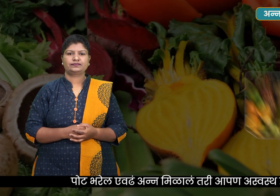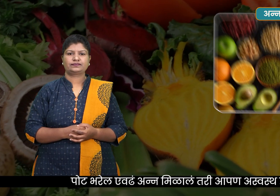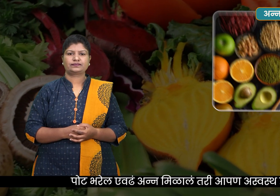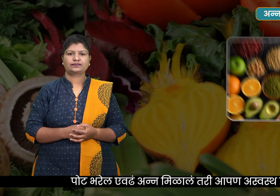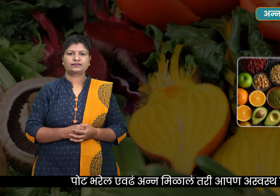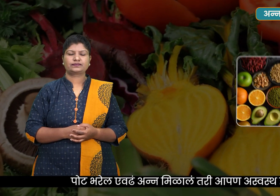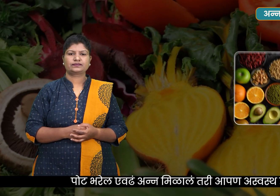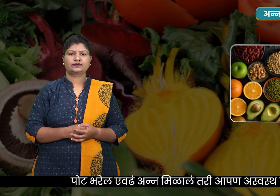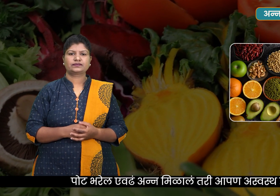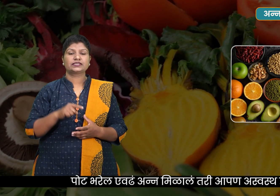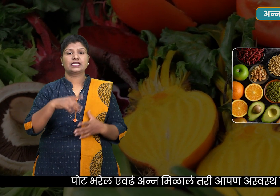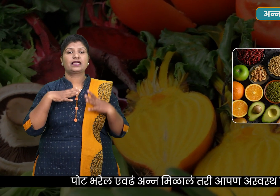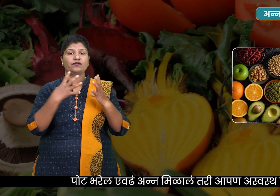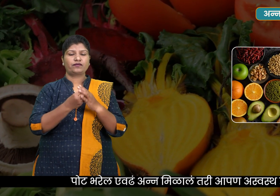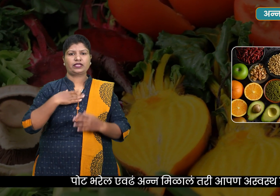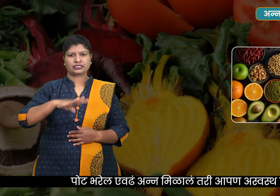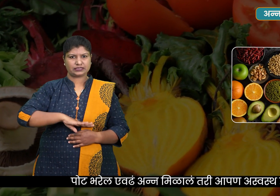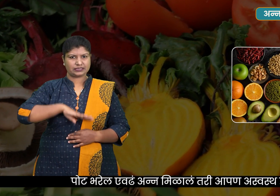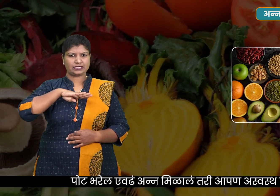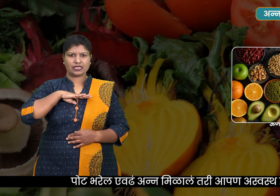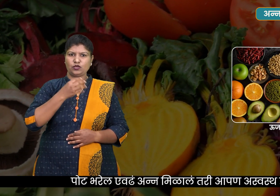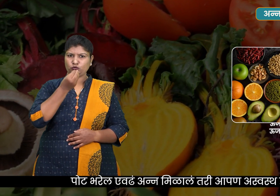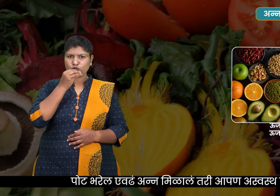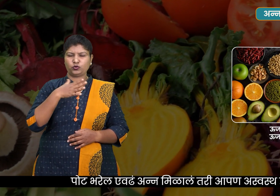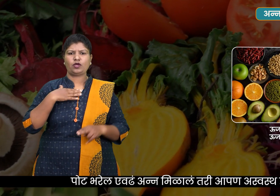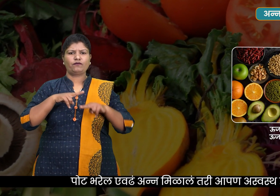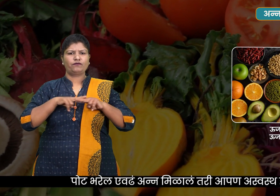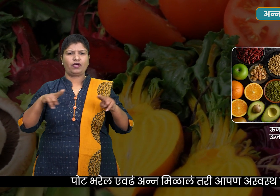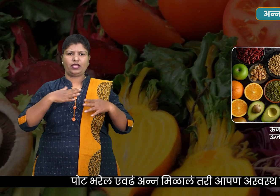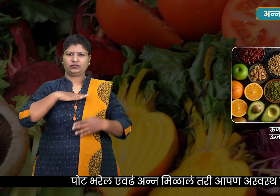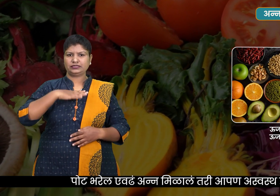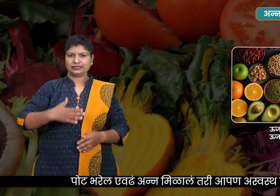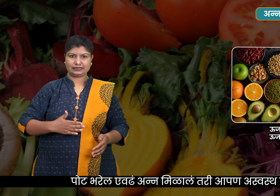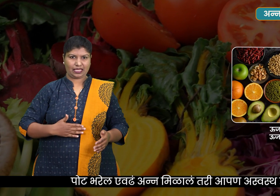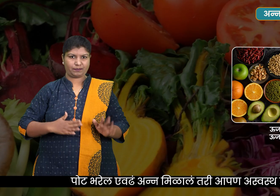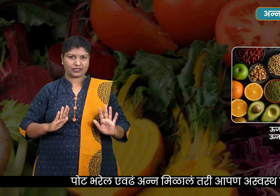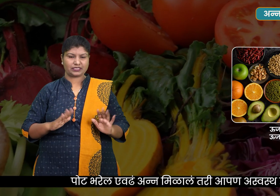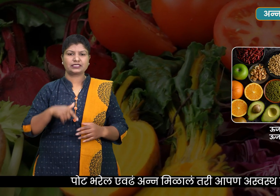पोट भरेल एवढं अन्न मिळालं तरी आपण अस्वस्थ होऊ शकतो.